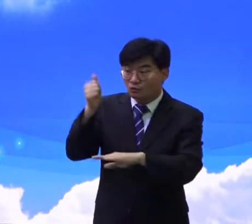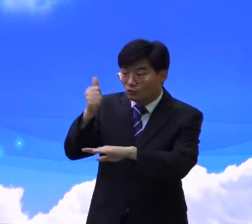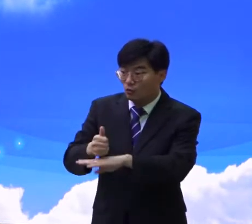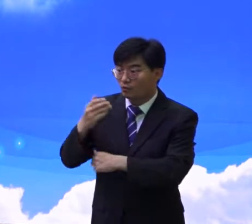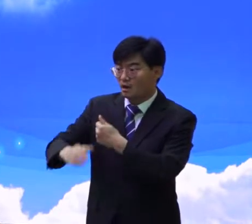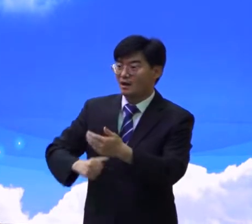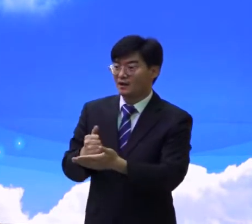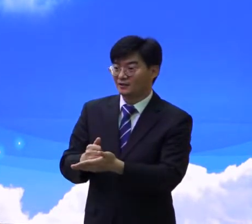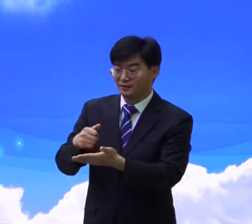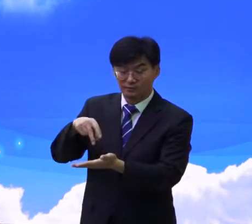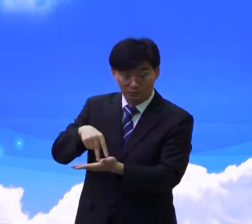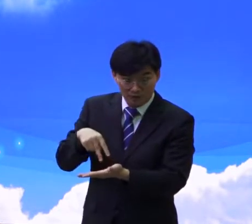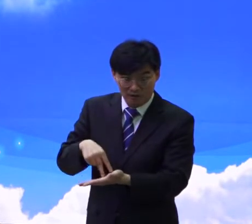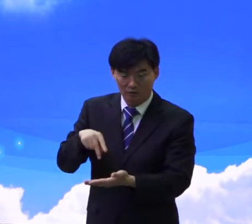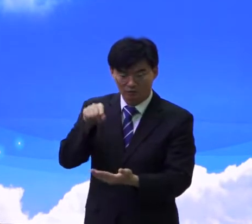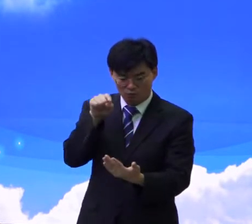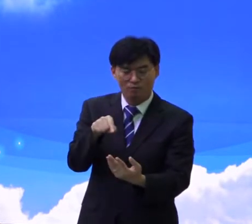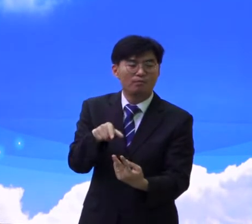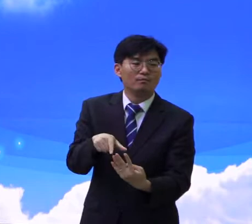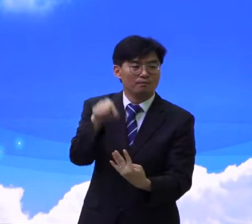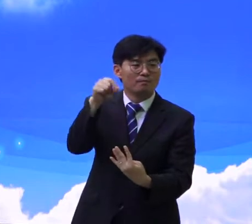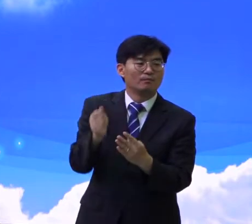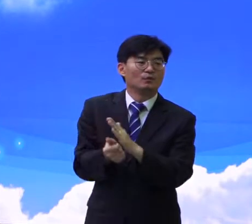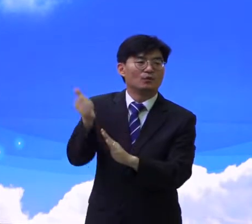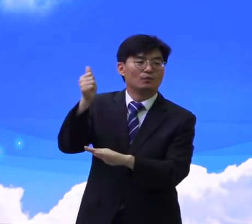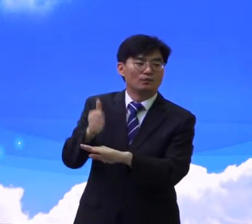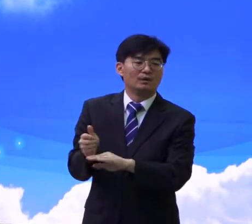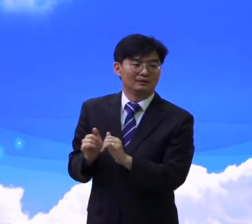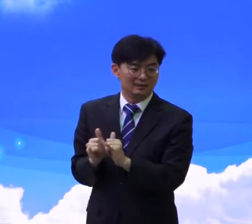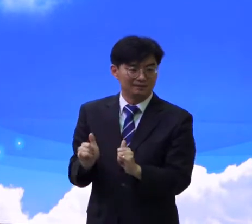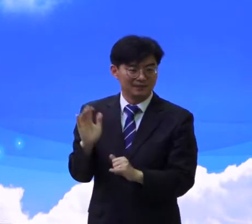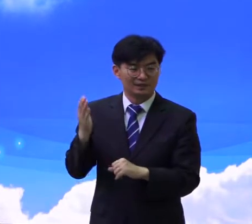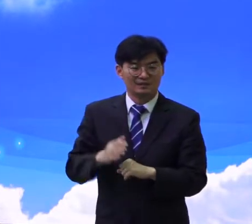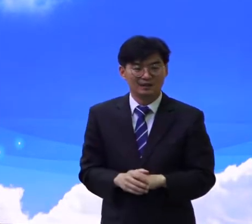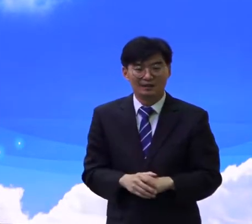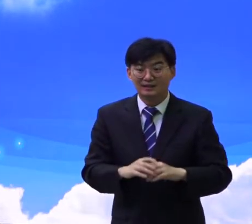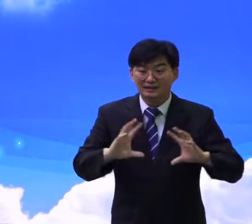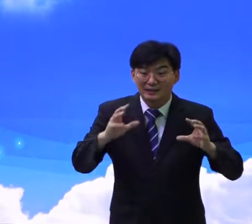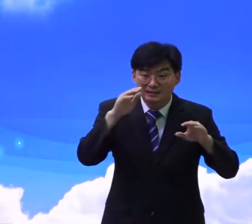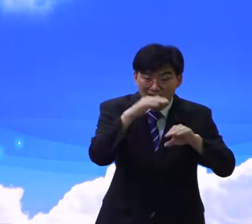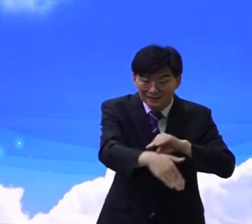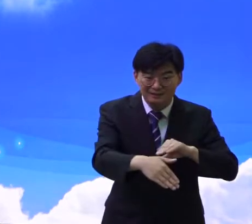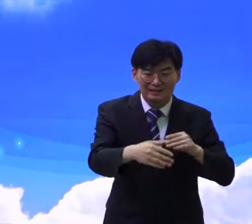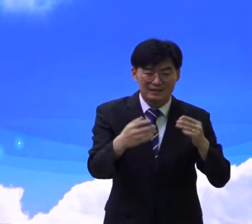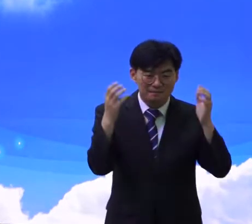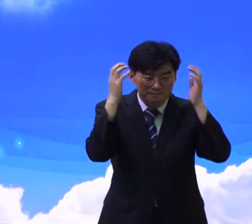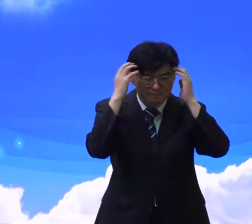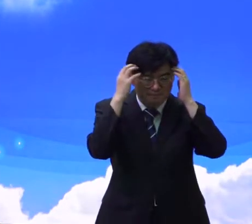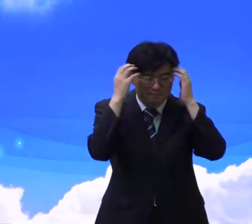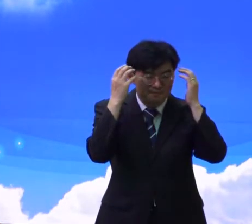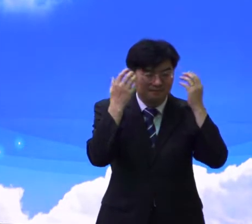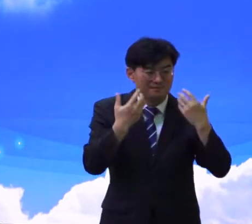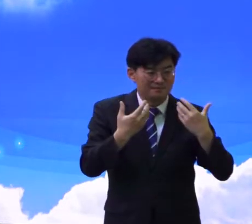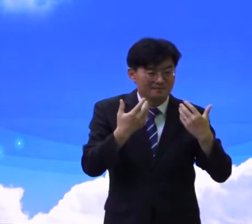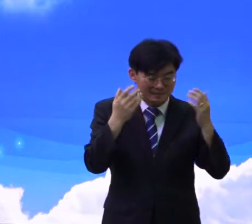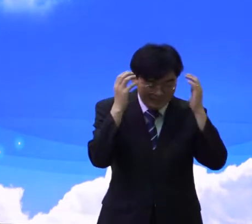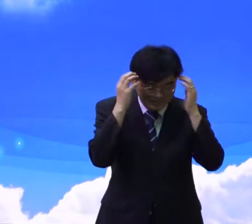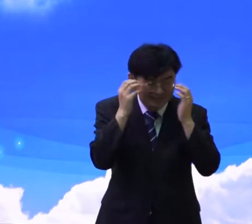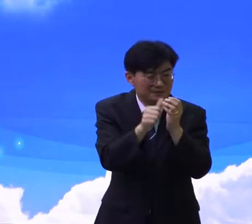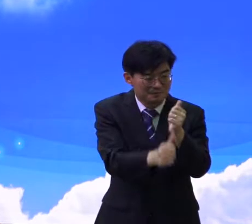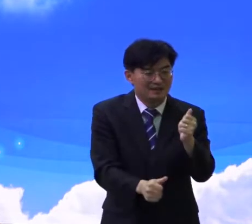사람들입니다. 다름질에서 하나님 말씀을 따라서 갔던 사람들의 이야기가 성경 속 믿음의